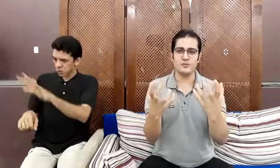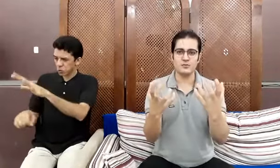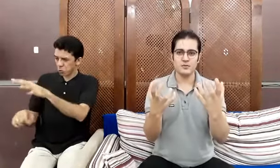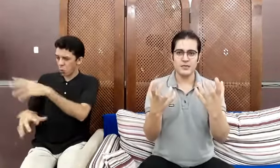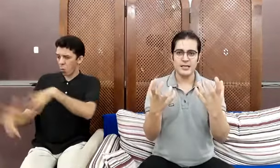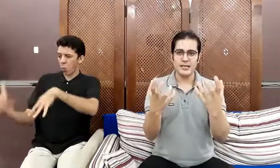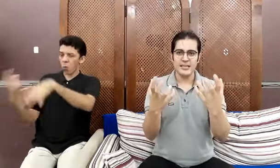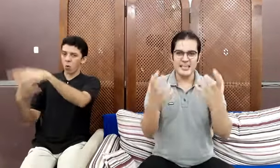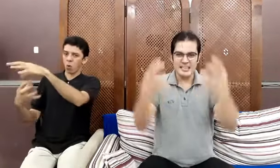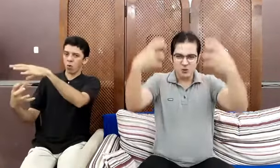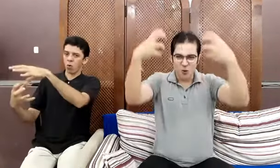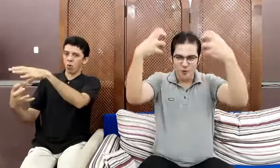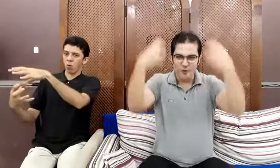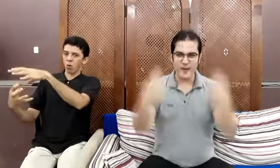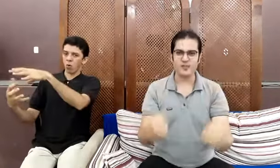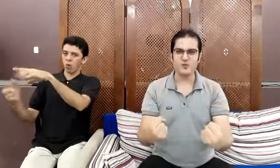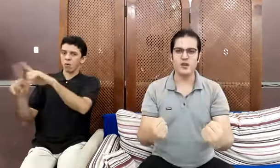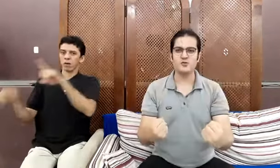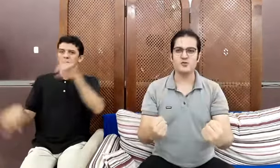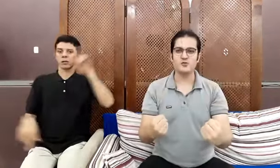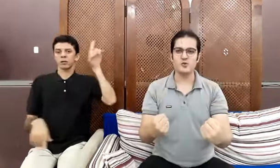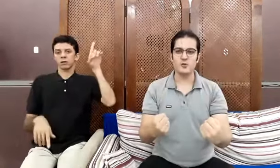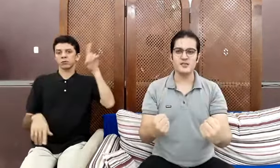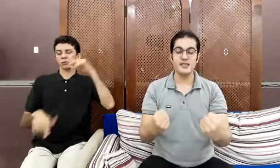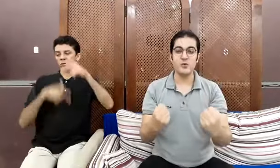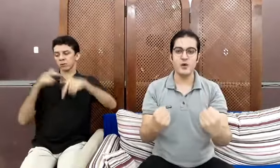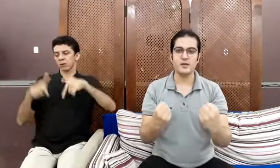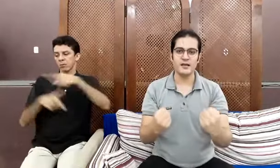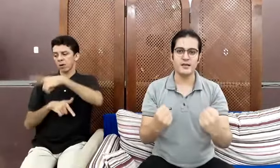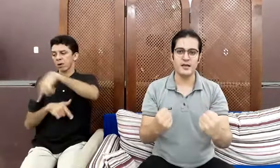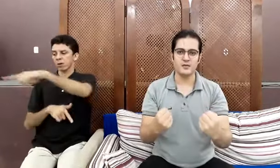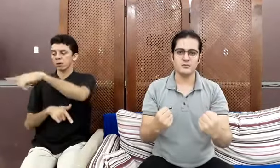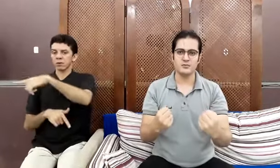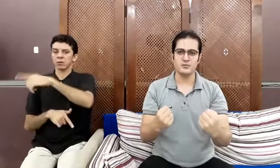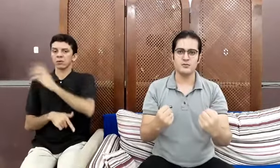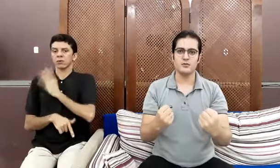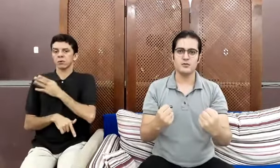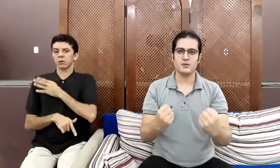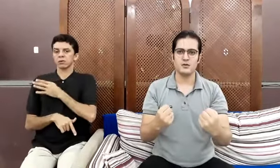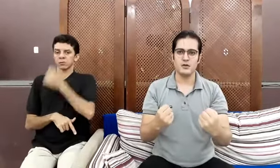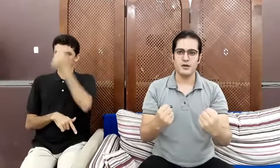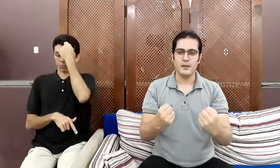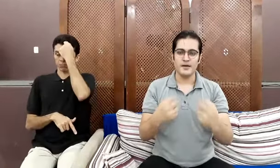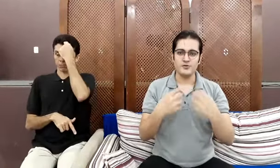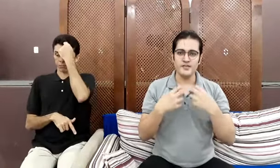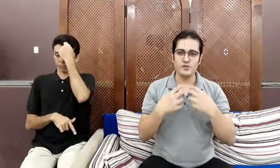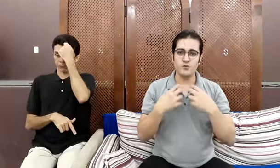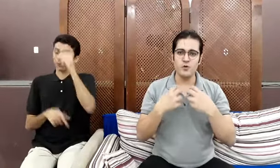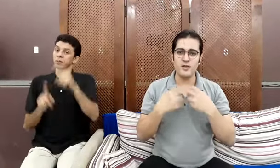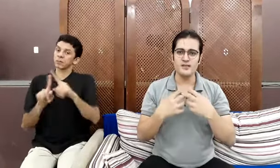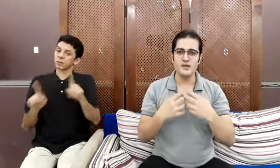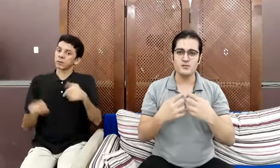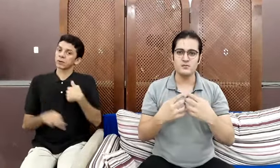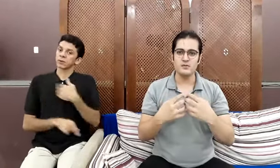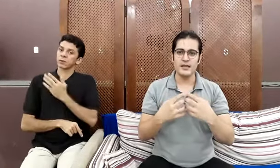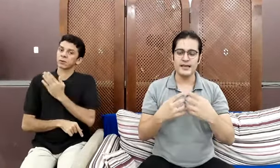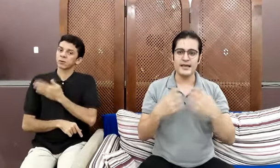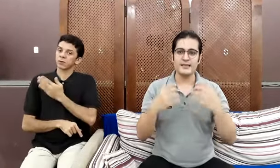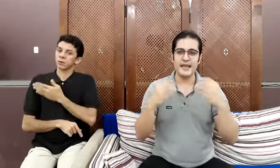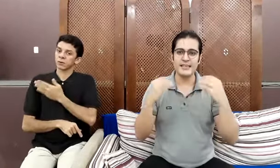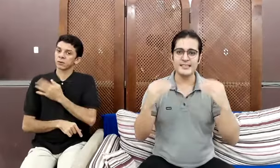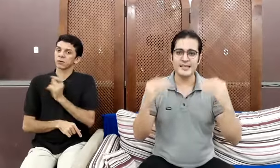enganado e que Deus converta os corações dos homens. Quero eu estar enganado. Mas o desejo do meu coração